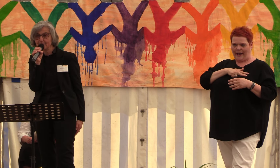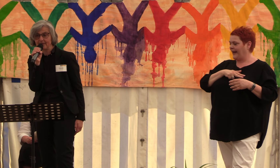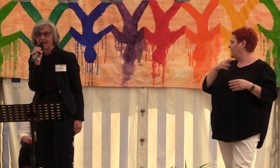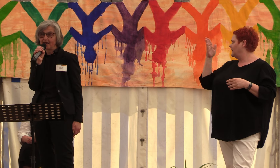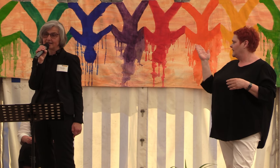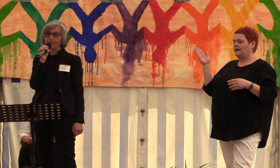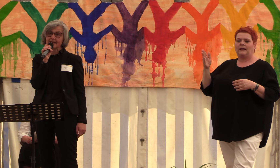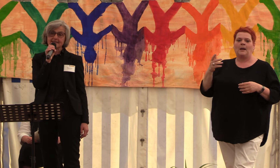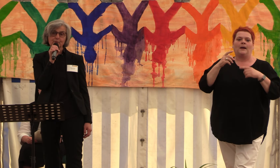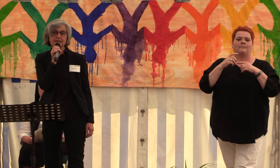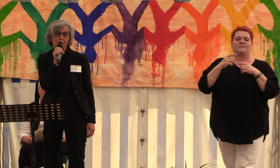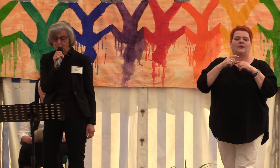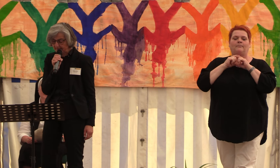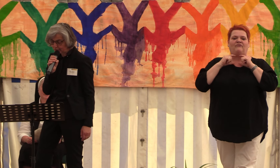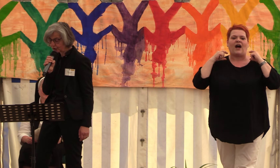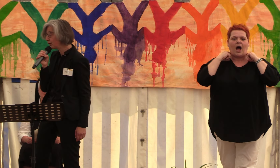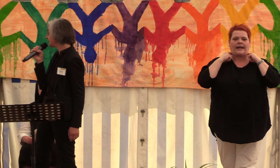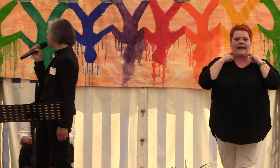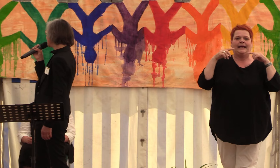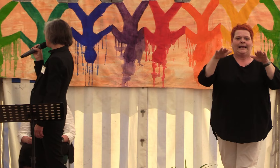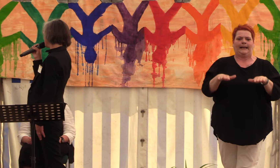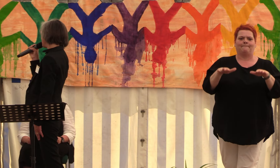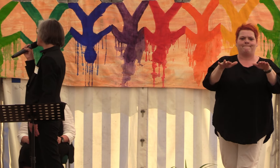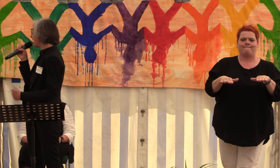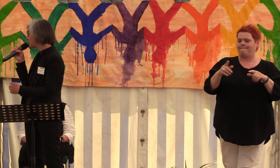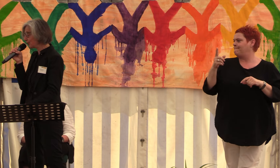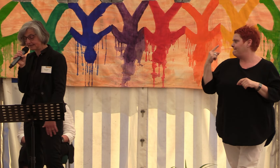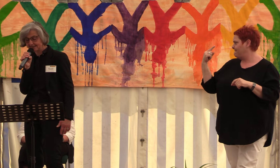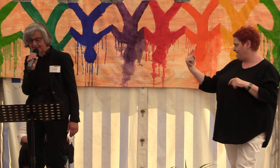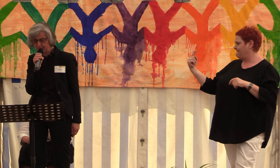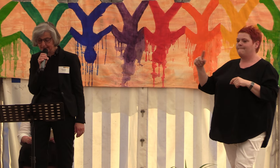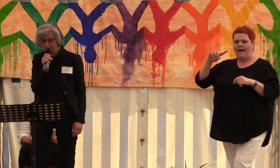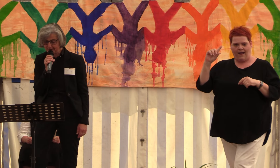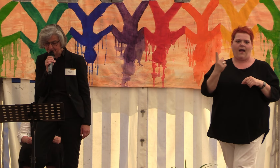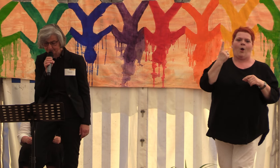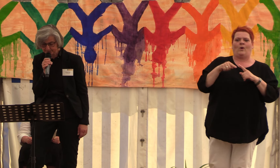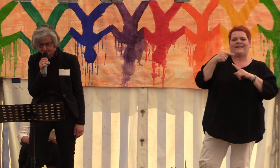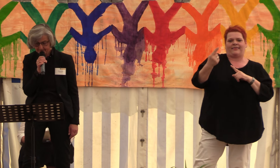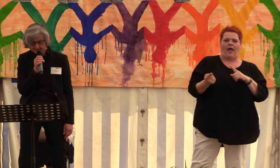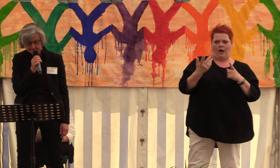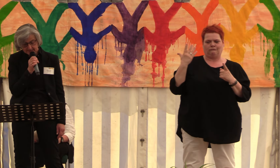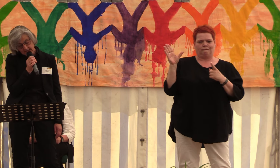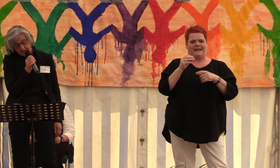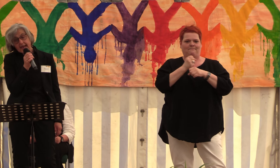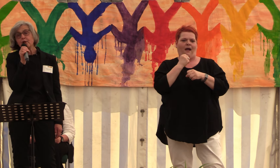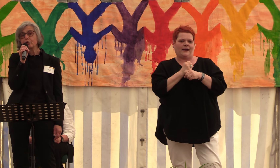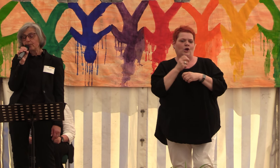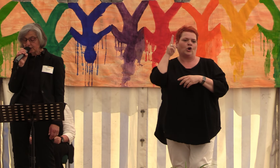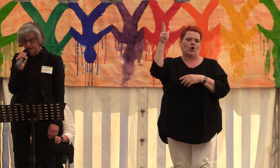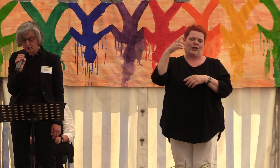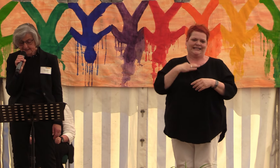Pfarrer Grimm gemeinsam unseren ökumenischen Gottesdienst hier dann im Anschluss zelebrieren werden.